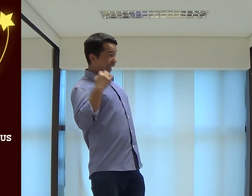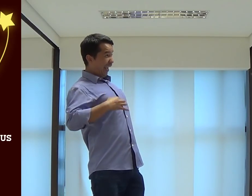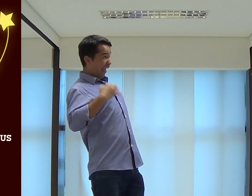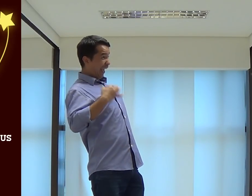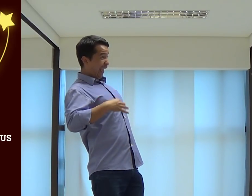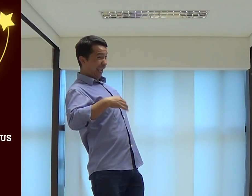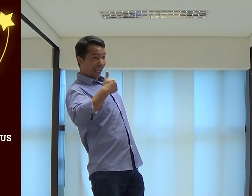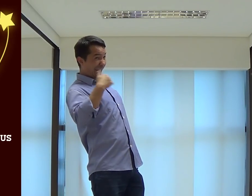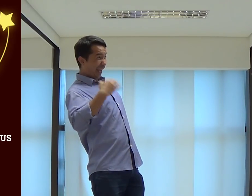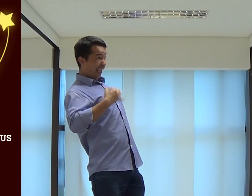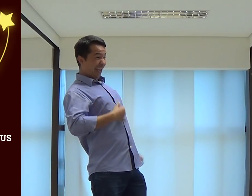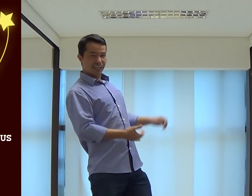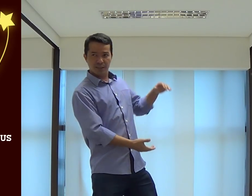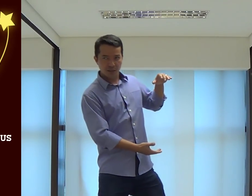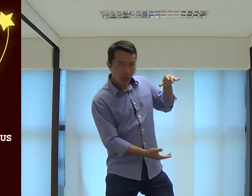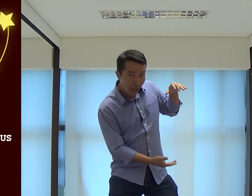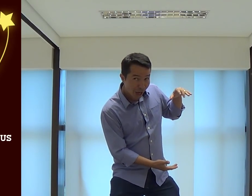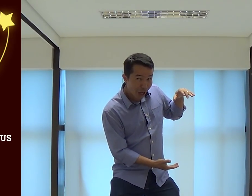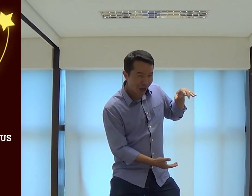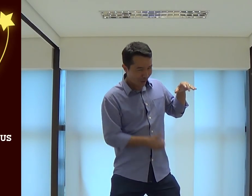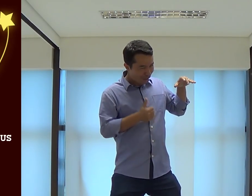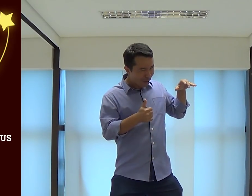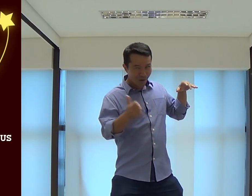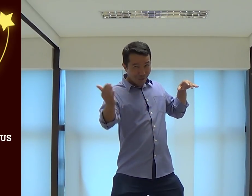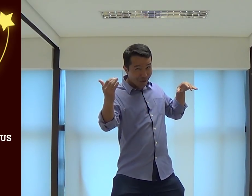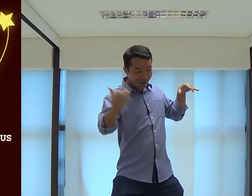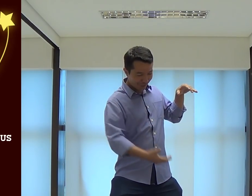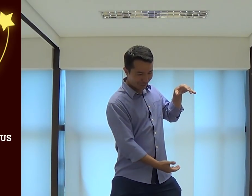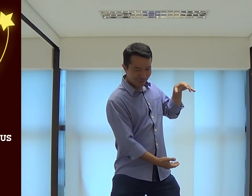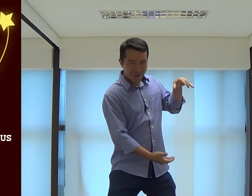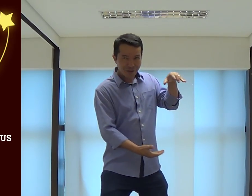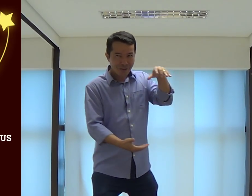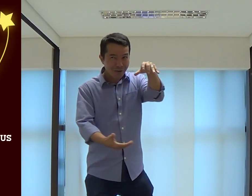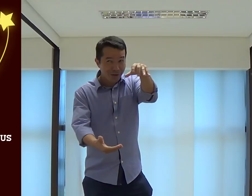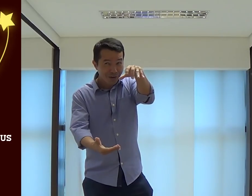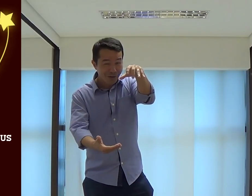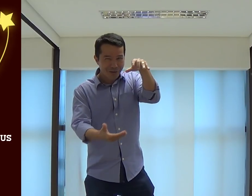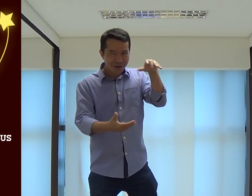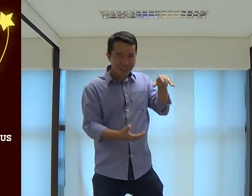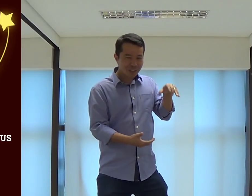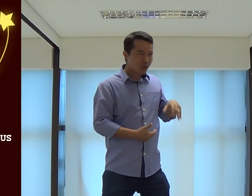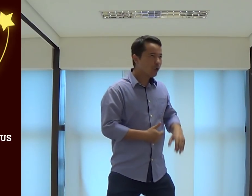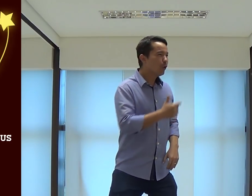se comportou, me comportei, é? Ah, então tá bom, então vem aqui, vou te dar um presente, toma.